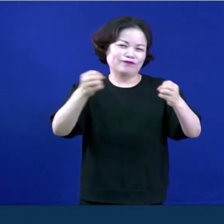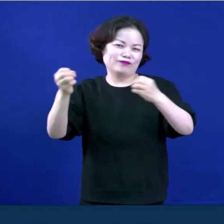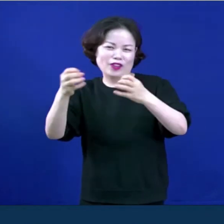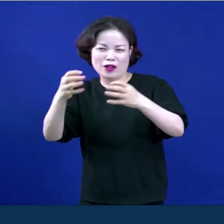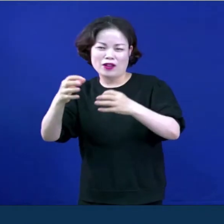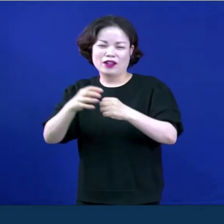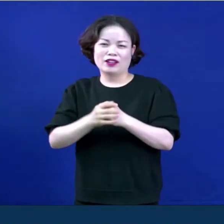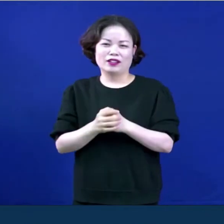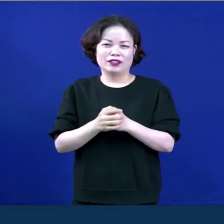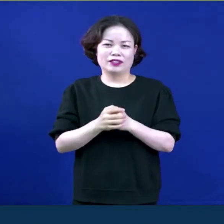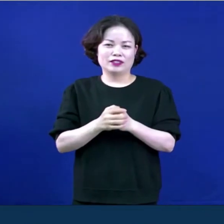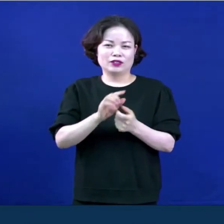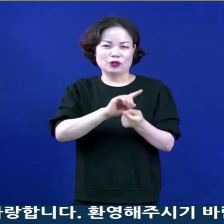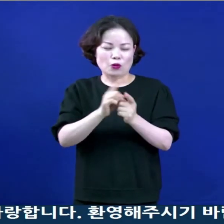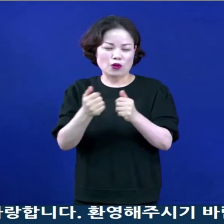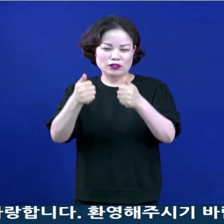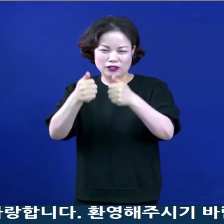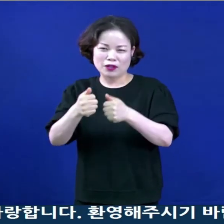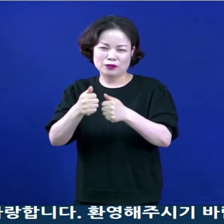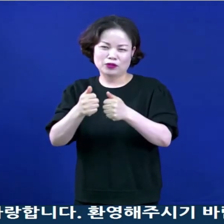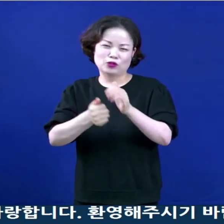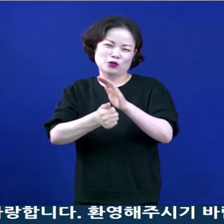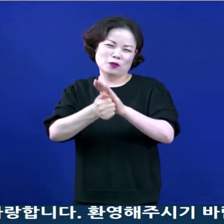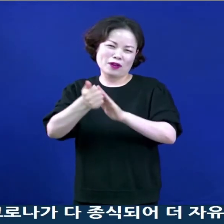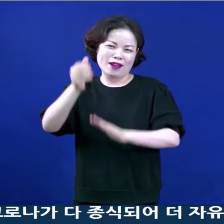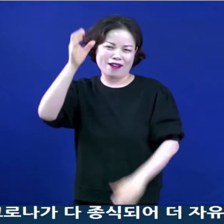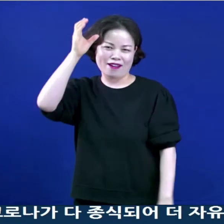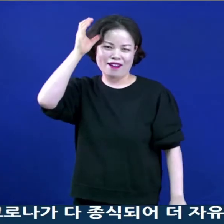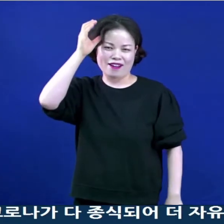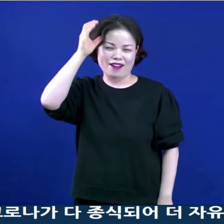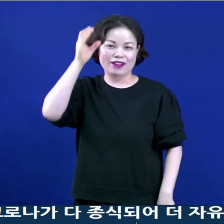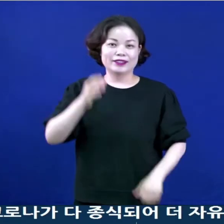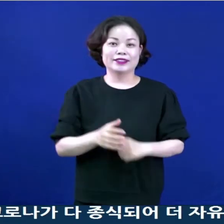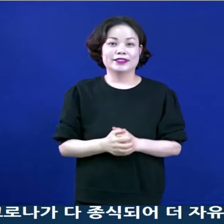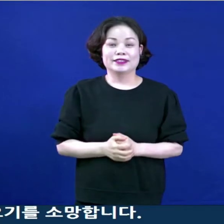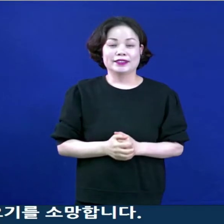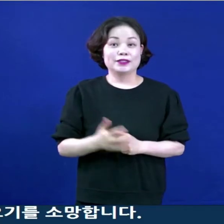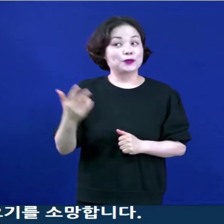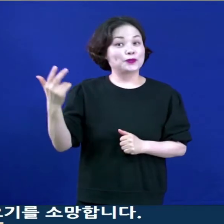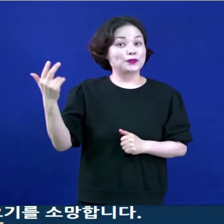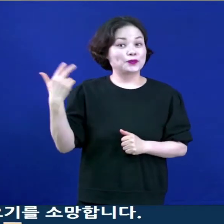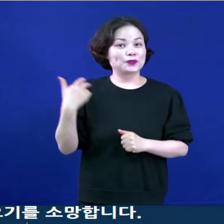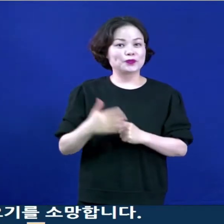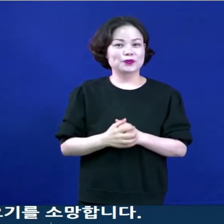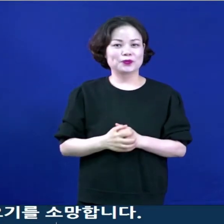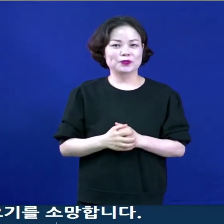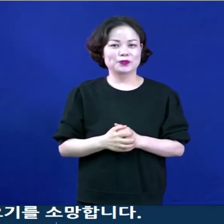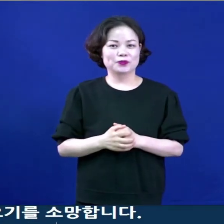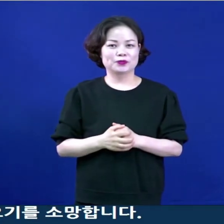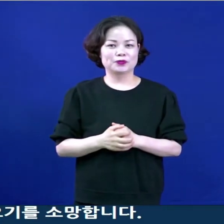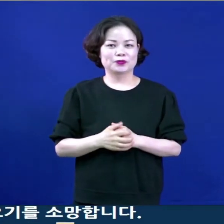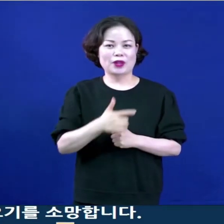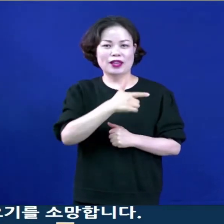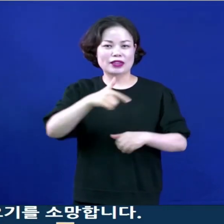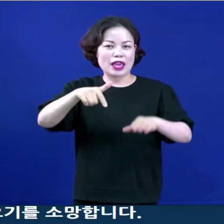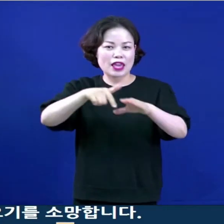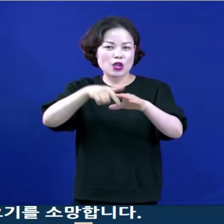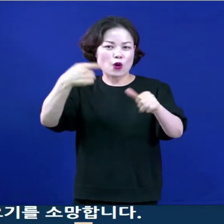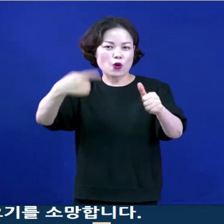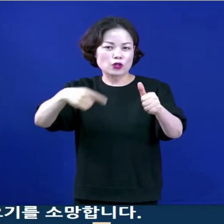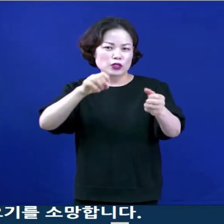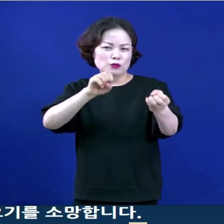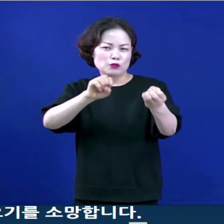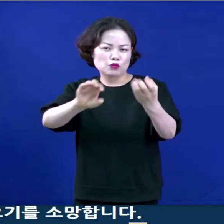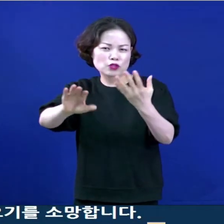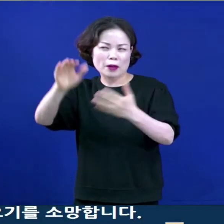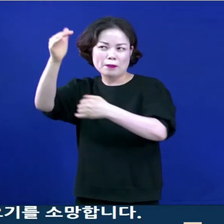빨리 올 수 있기를 소망하며 기대합니다. 지난번 대우리 문답 시간에는